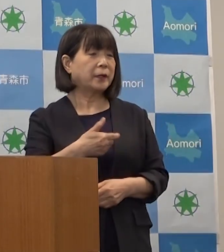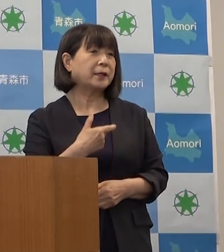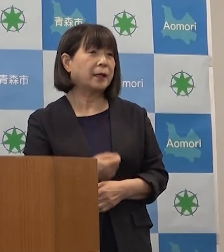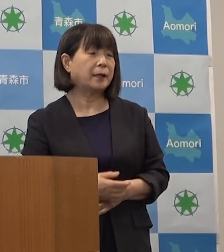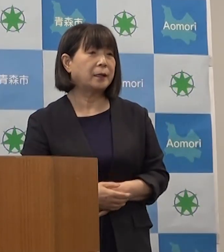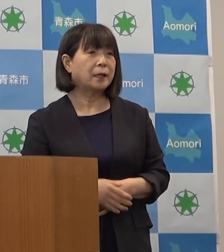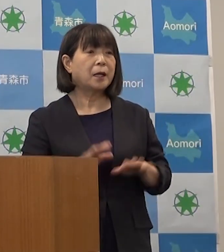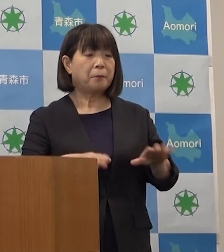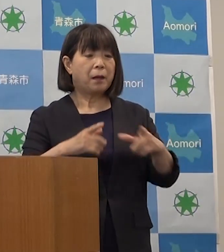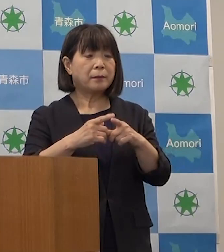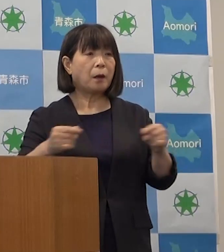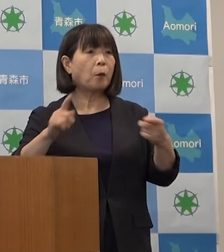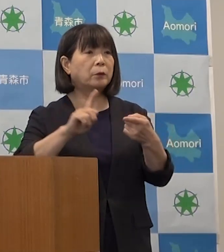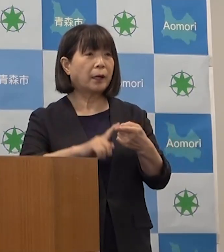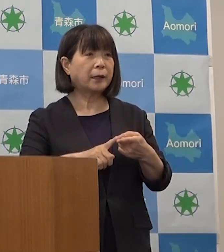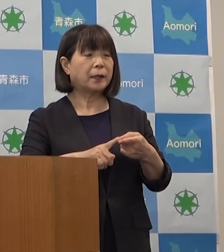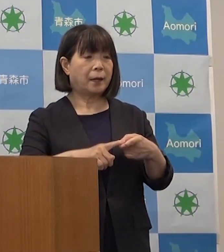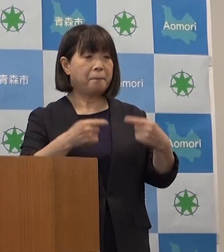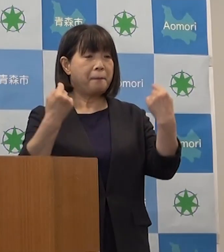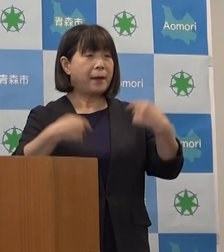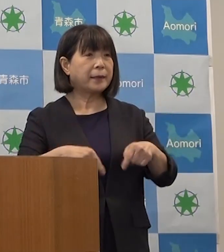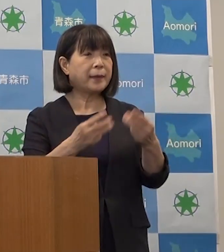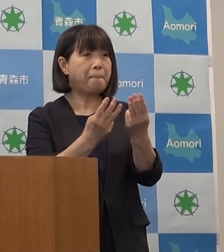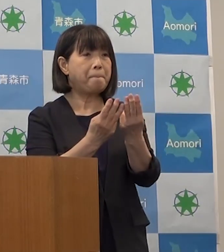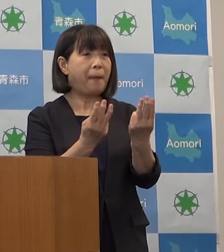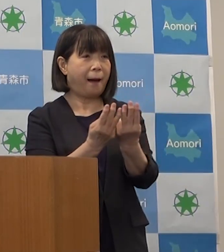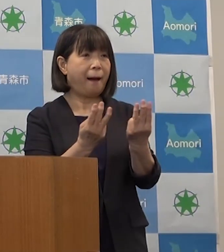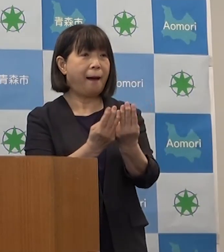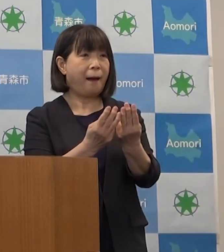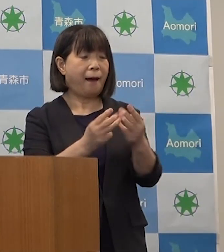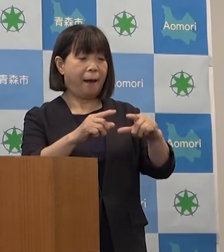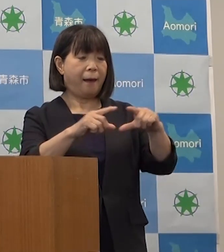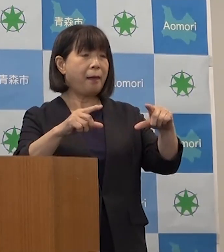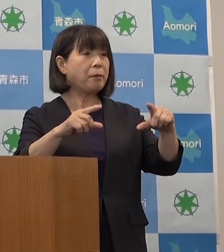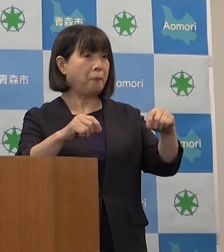にマイナンバーカードをめぐる問題が相次いでいます。はい、